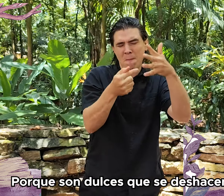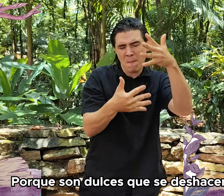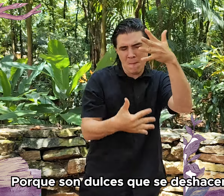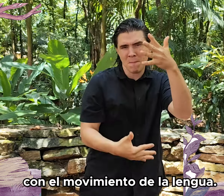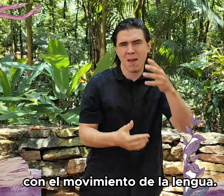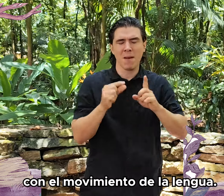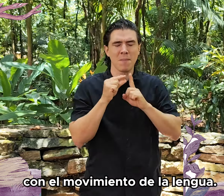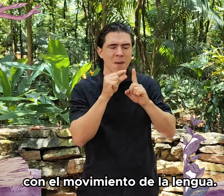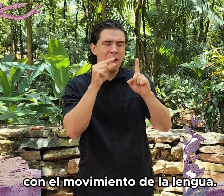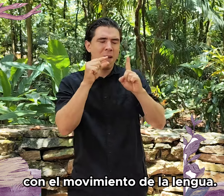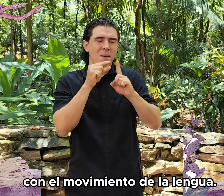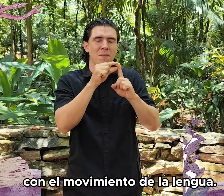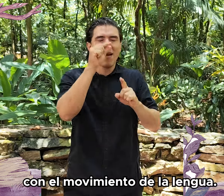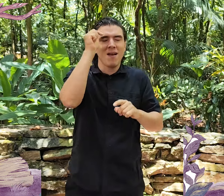deshacen con el movimiento de la lengua.